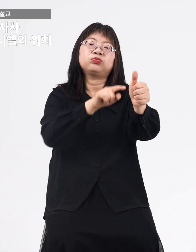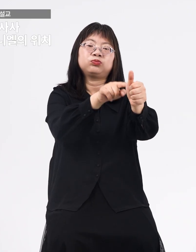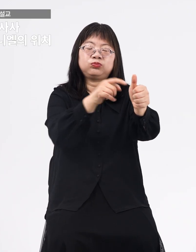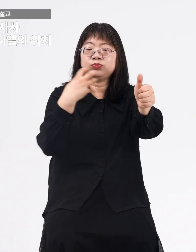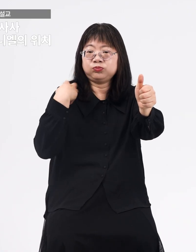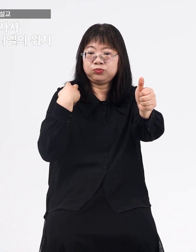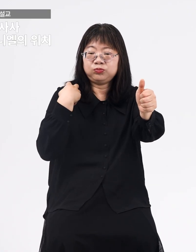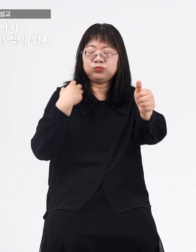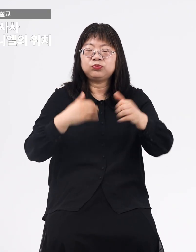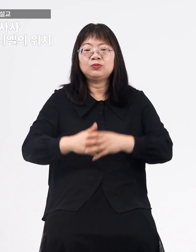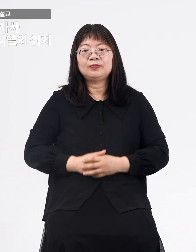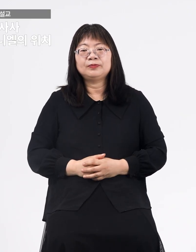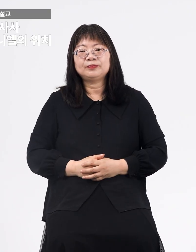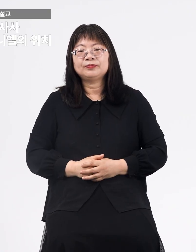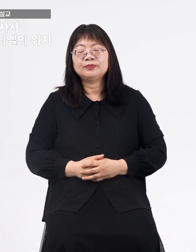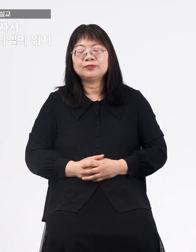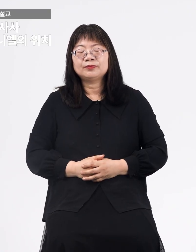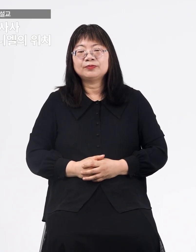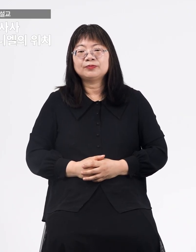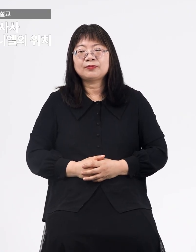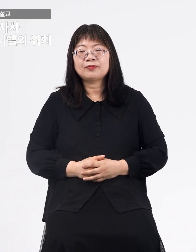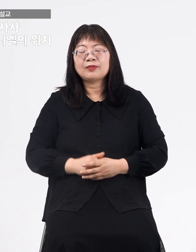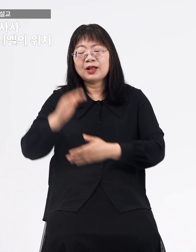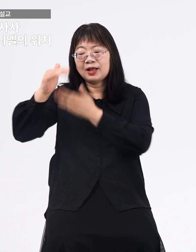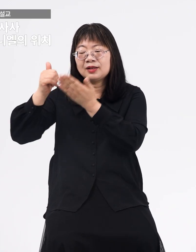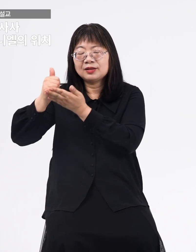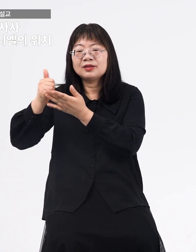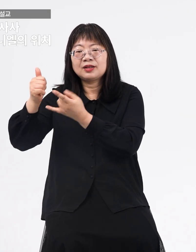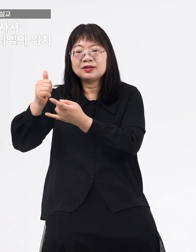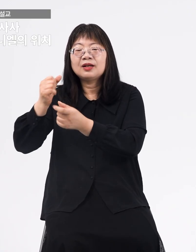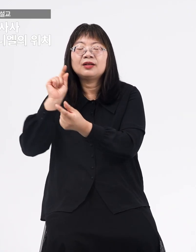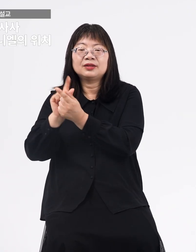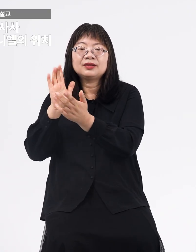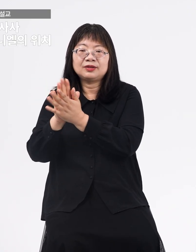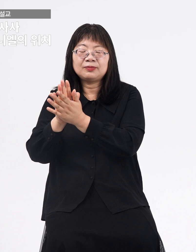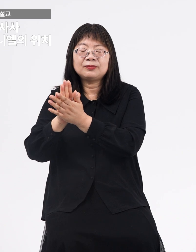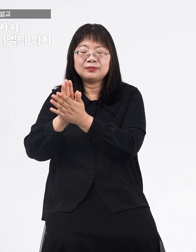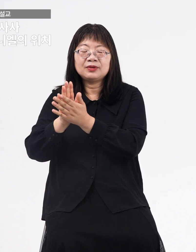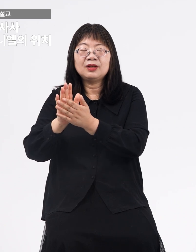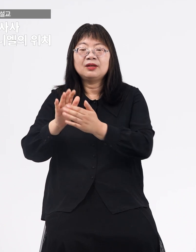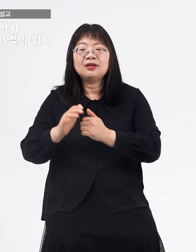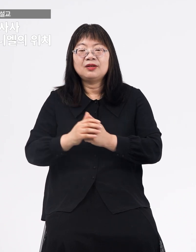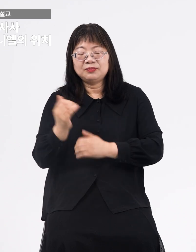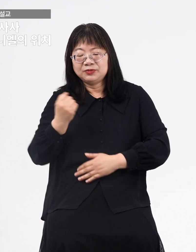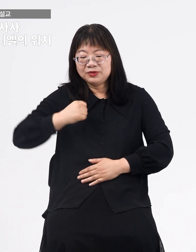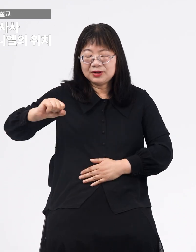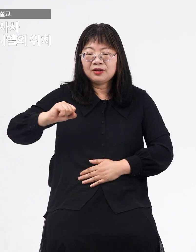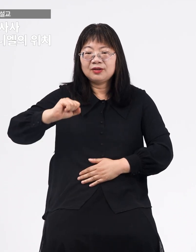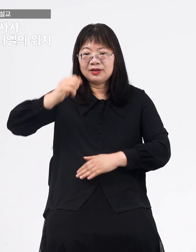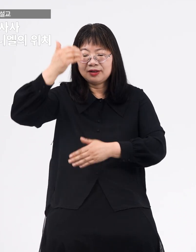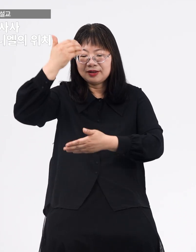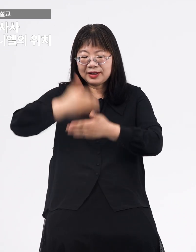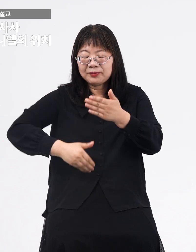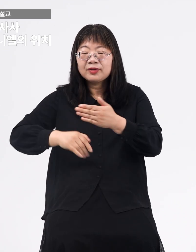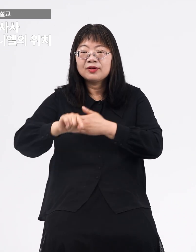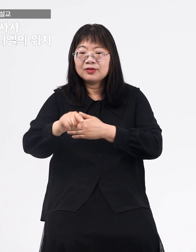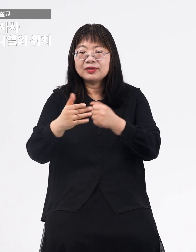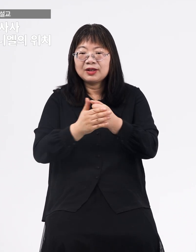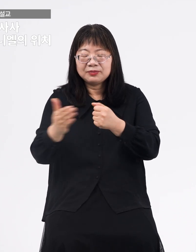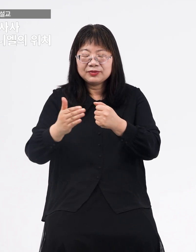남겨둔 결과를 하나님이 보여주세요. 너희들이 불순종했던 이 남겨둔